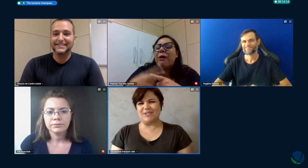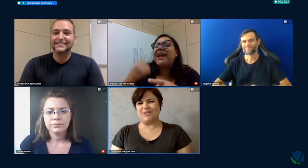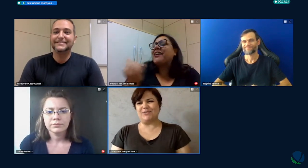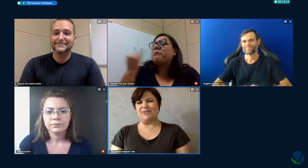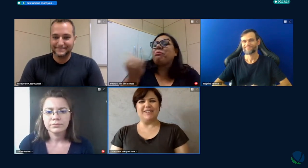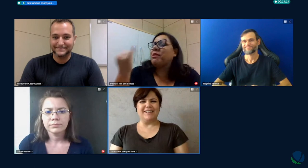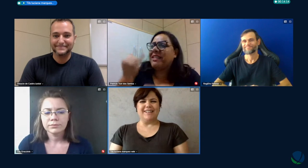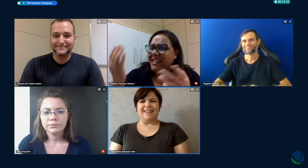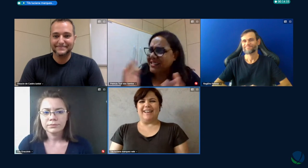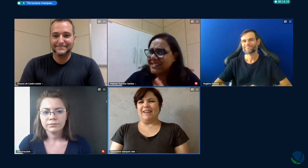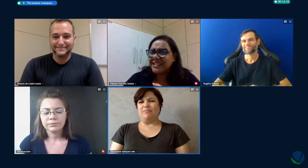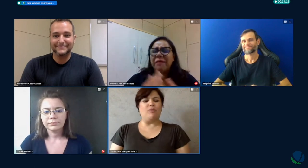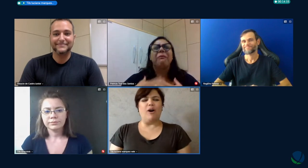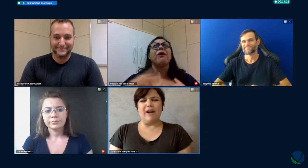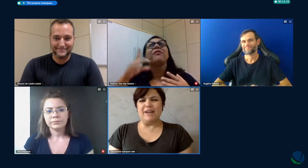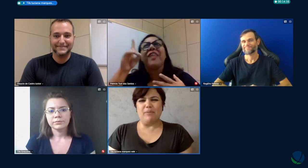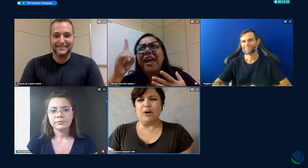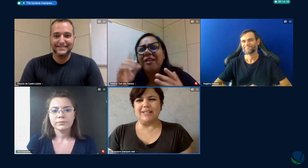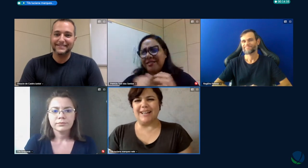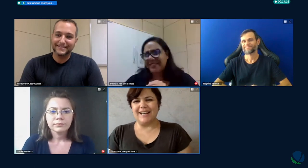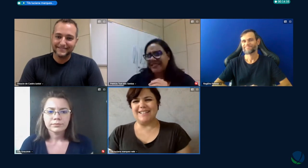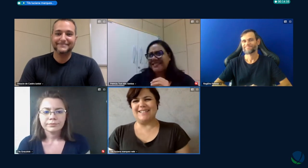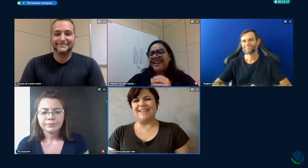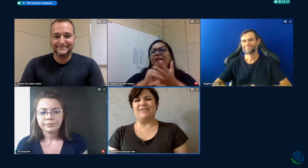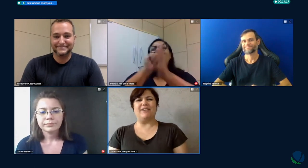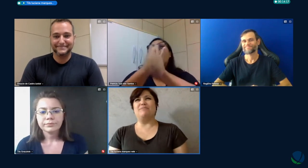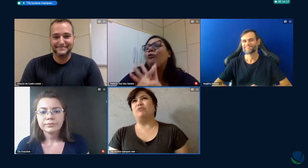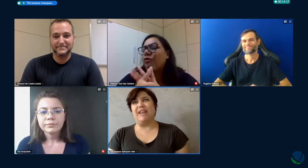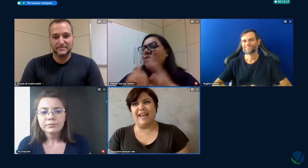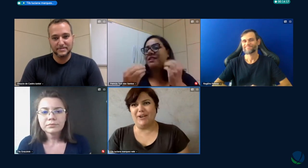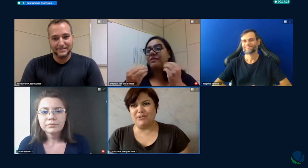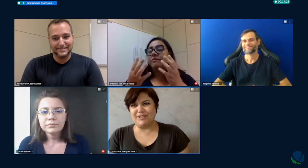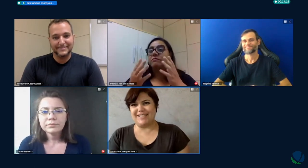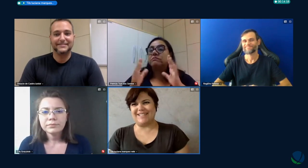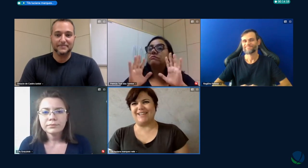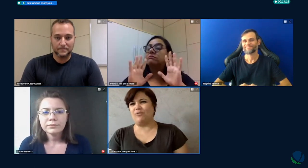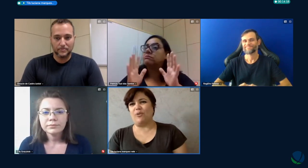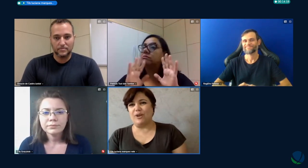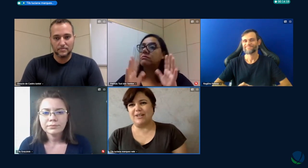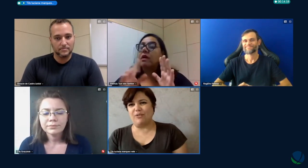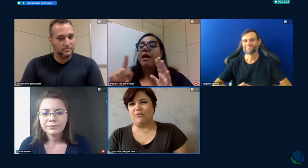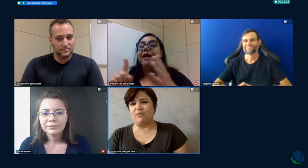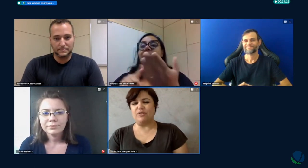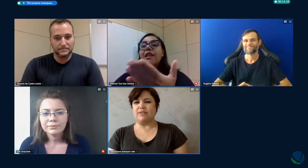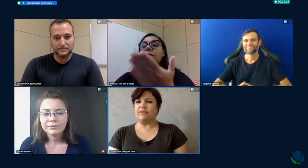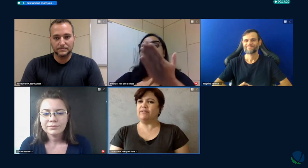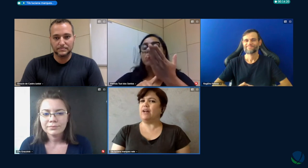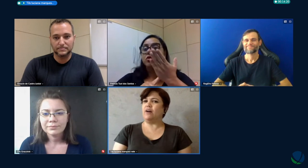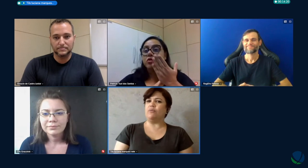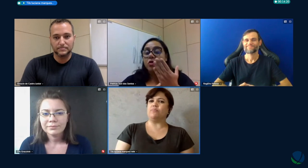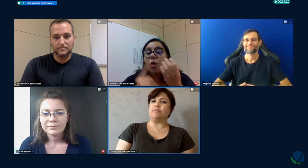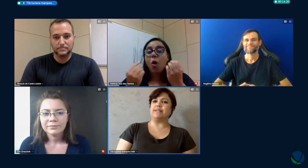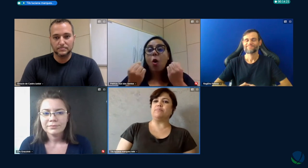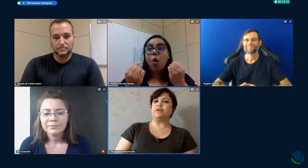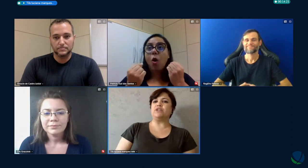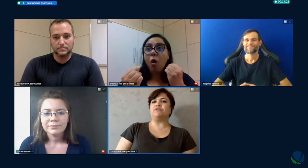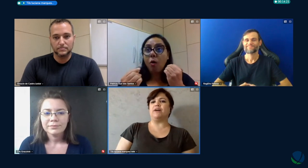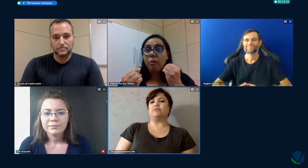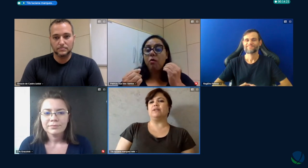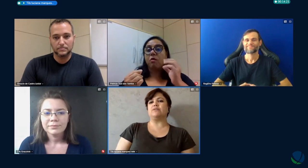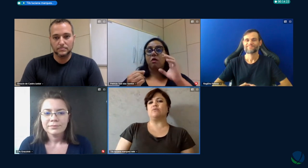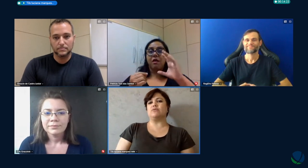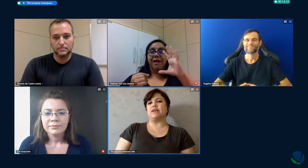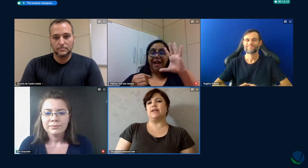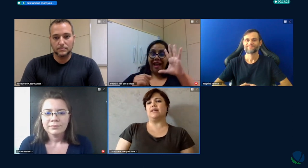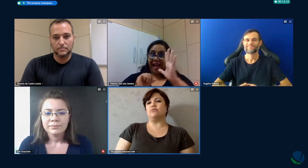que isso, qual a importância, eu falava, meu Deus, coisa confusa, eu falava, não, mas é porque